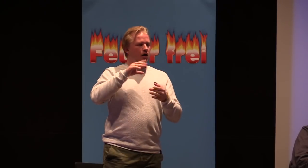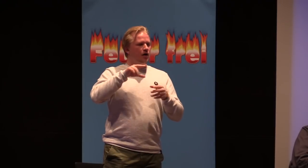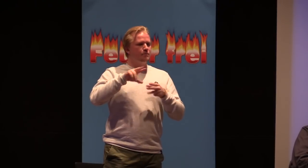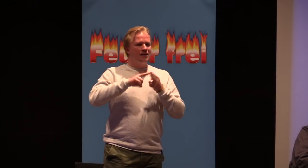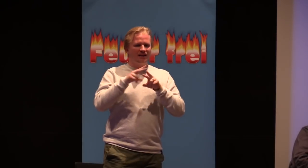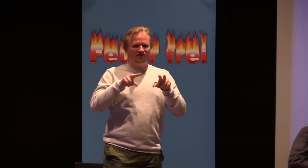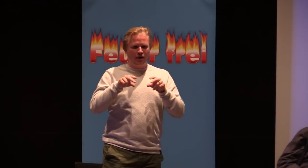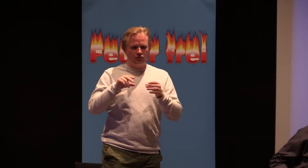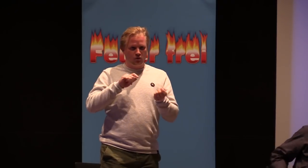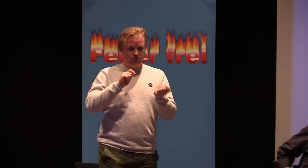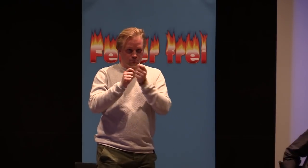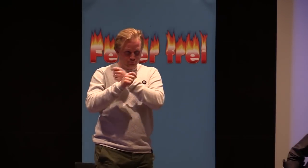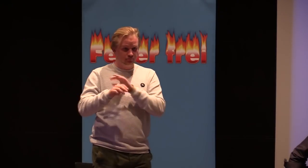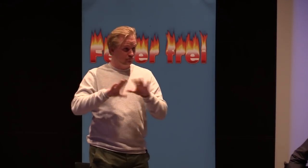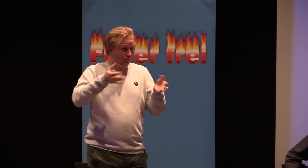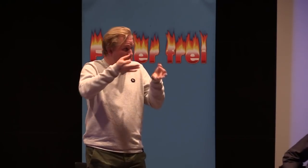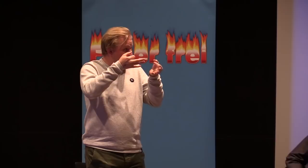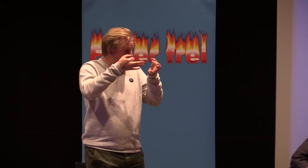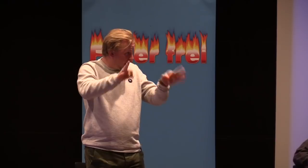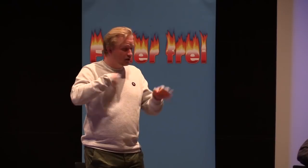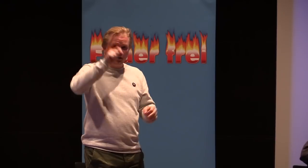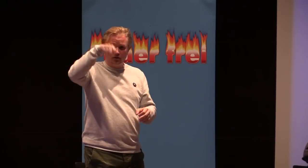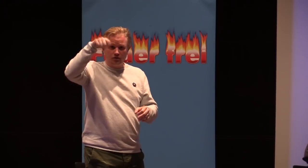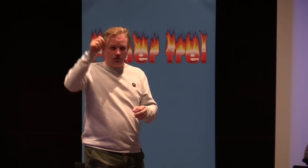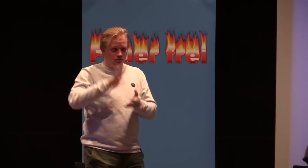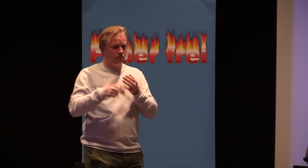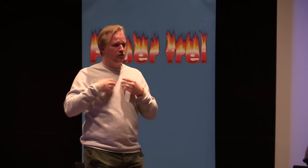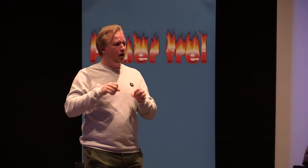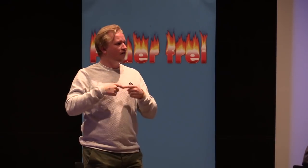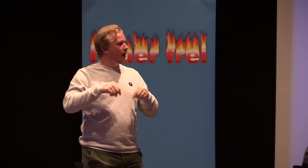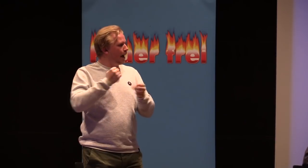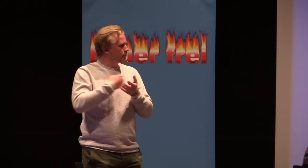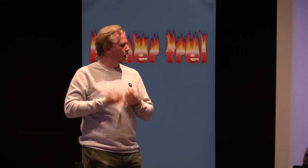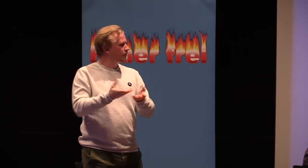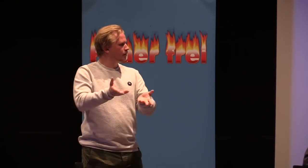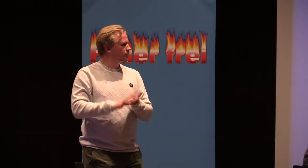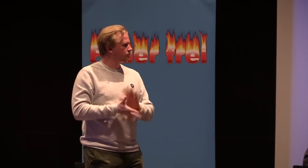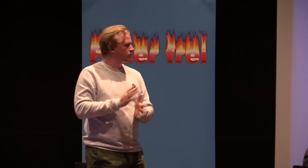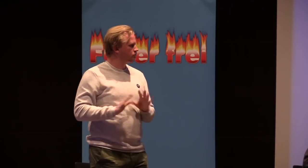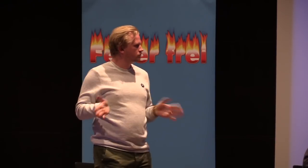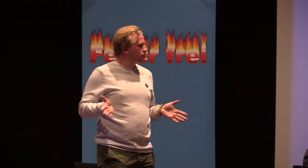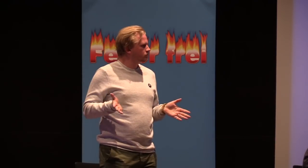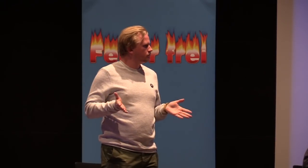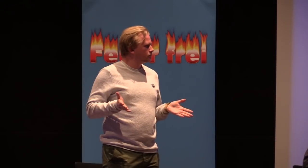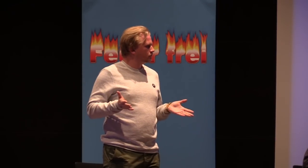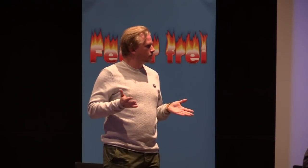nicht. Und das Ganze ist jetzt auch schon wieder 2 Jahre her mit der Homepage, habe die ganzen Sachen mittlerweile erledigt und habe dann auch